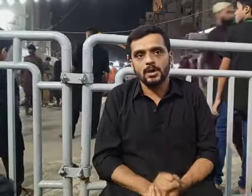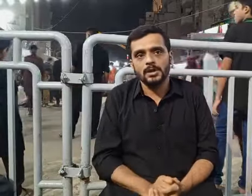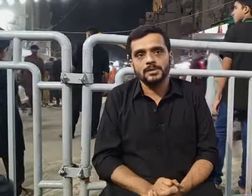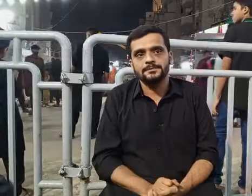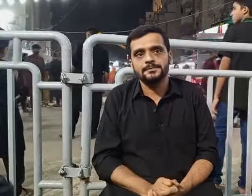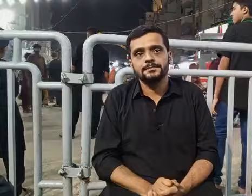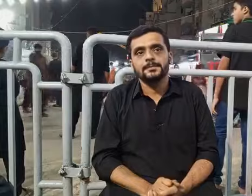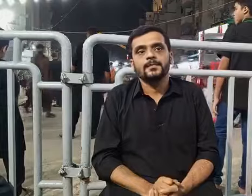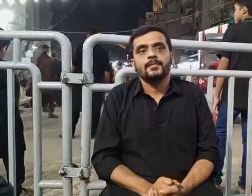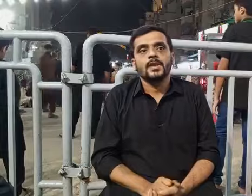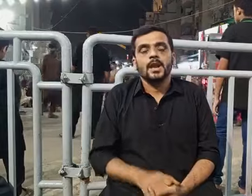کر تو نہیں کوئی